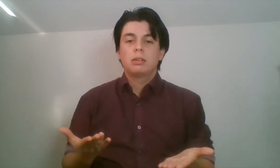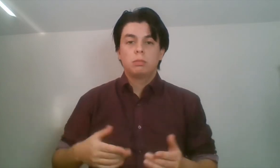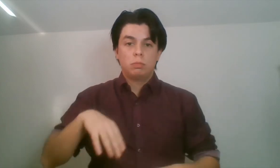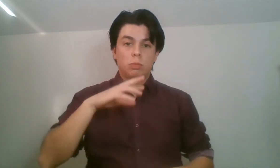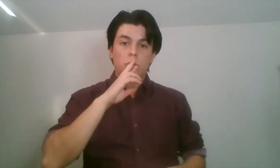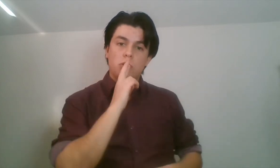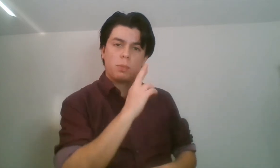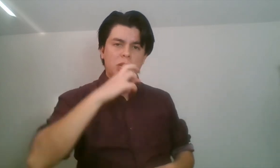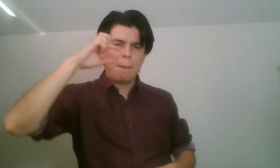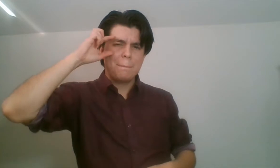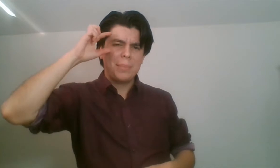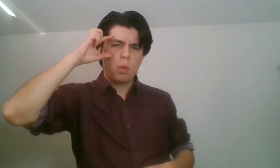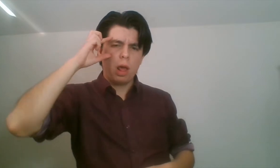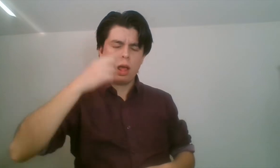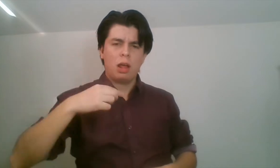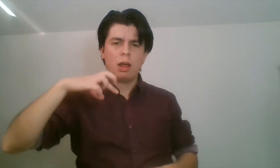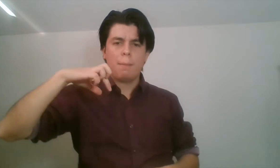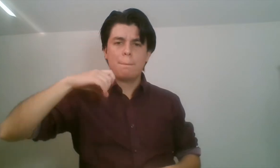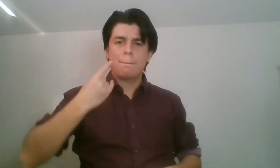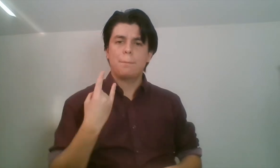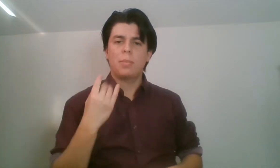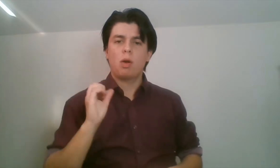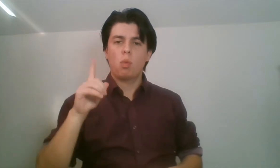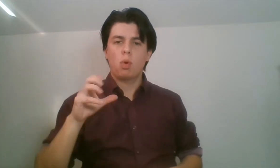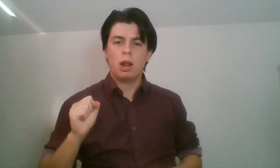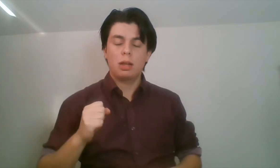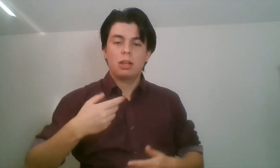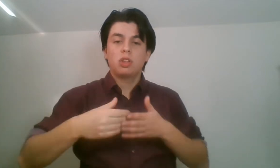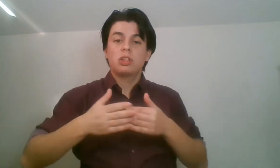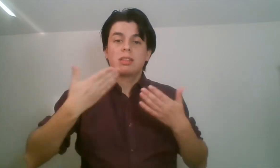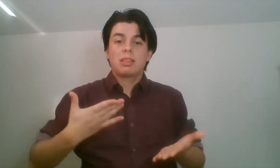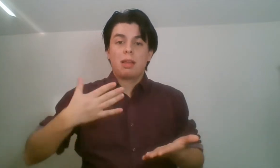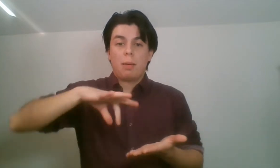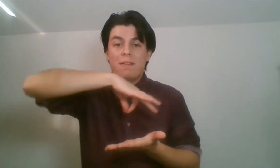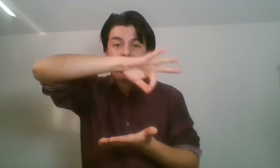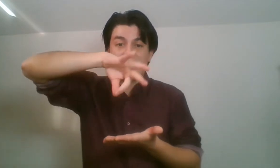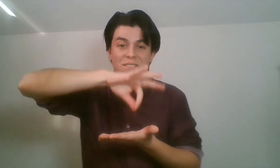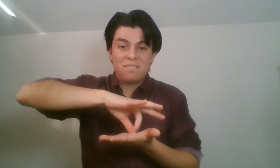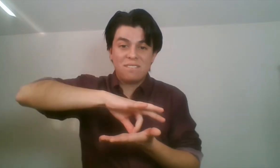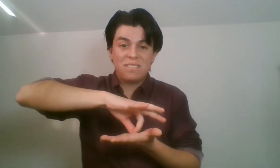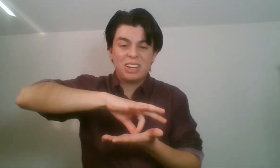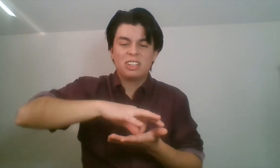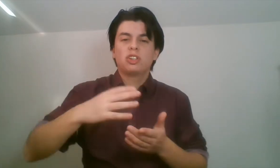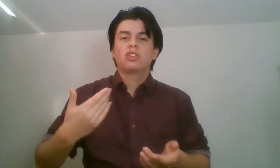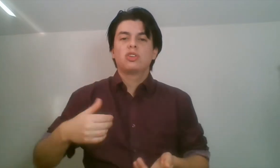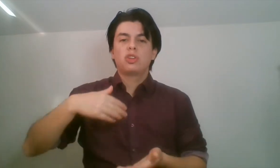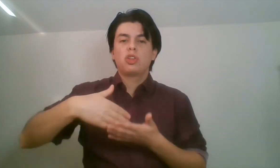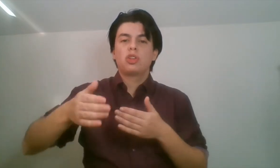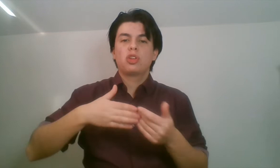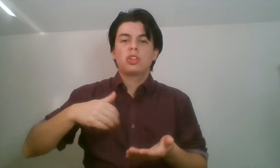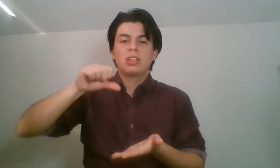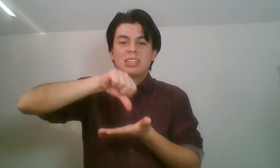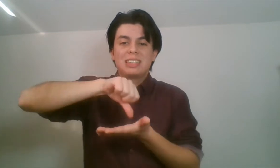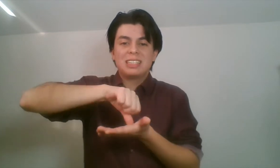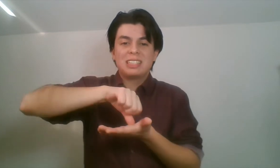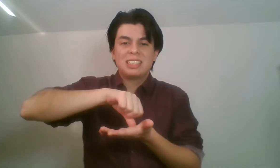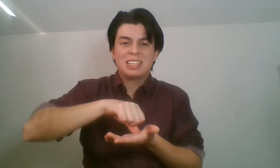está ubicada en el barrio Las Tarrias, en el centro histórico de Santiago, del Gran Santiago,